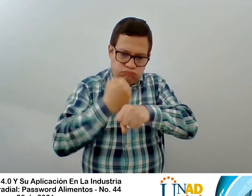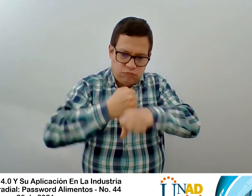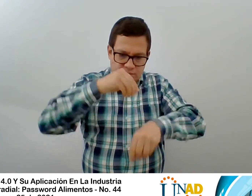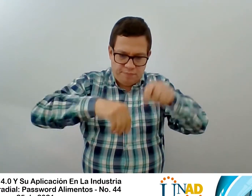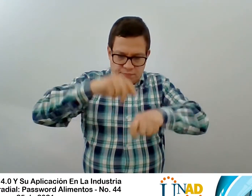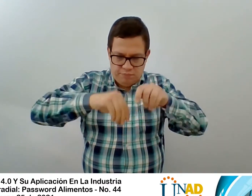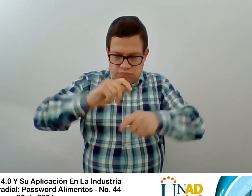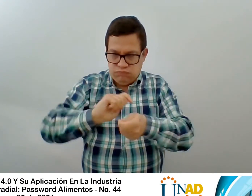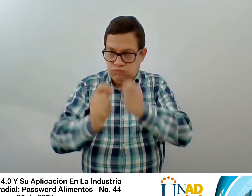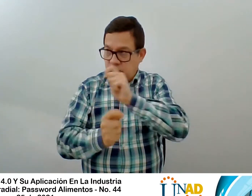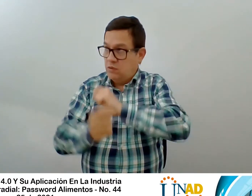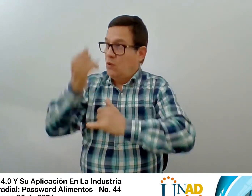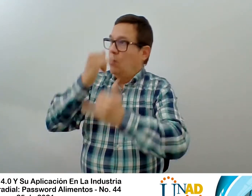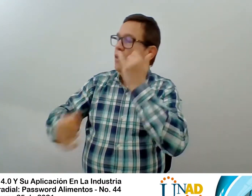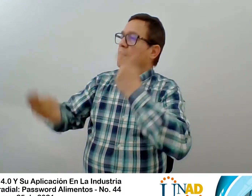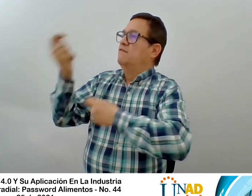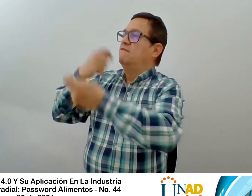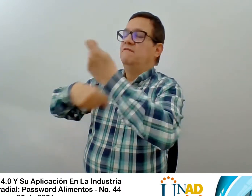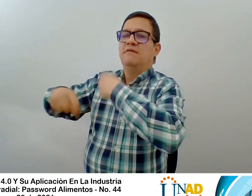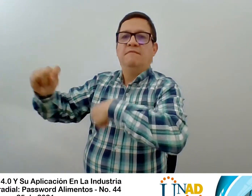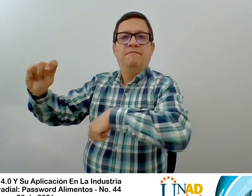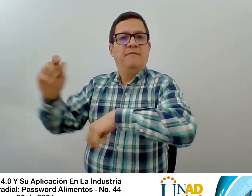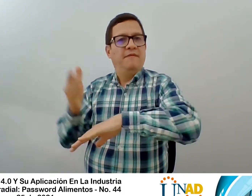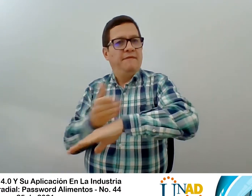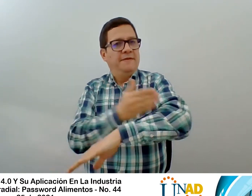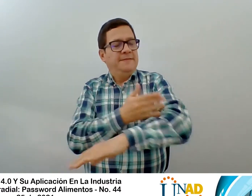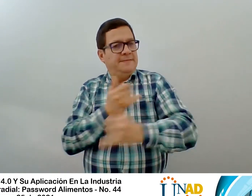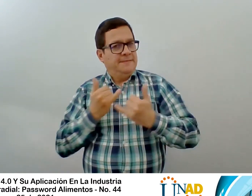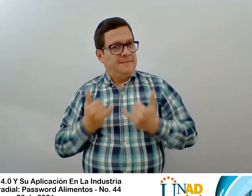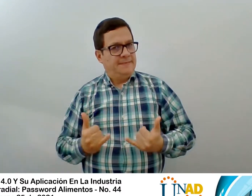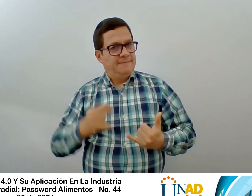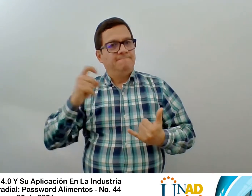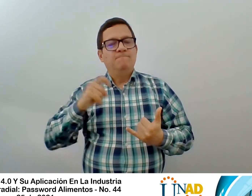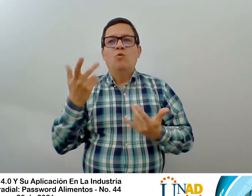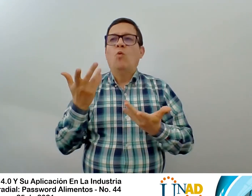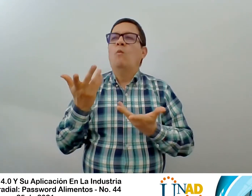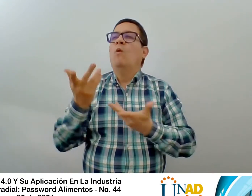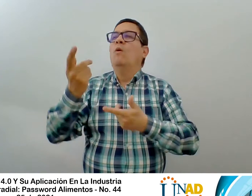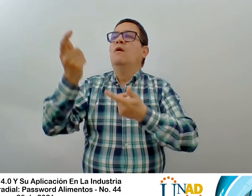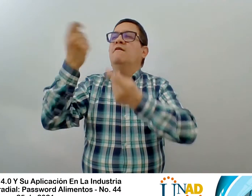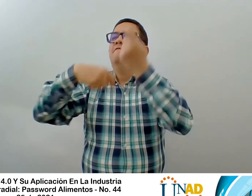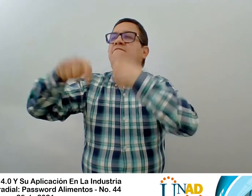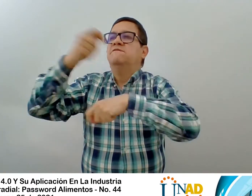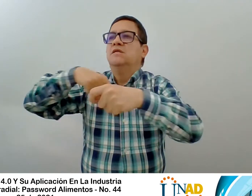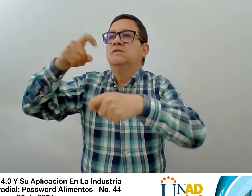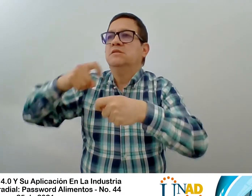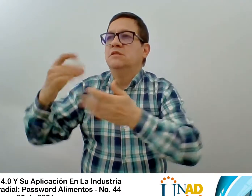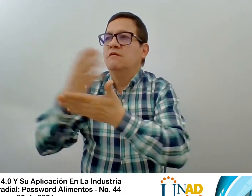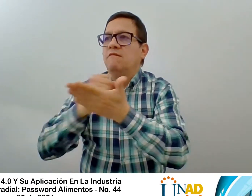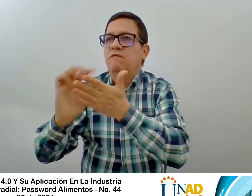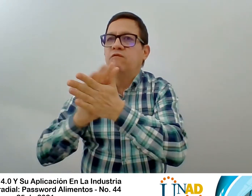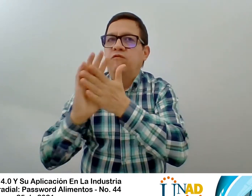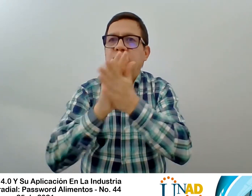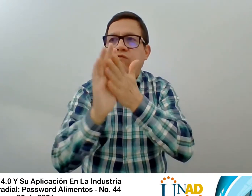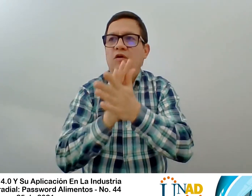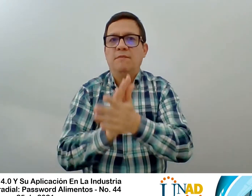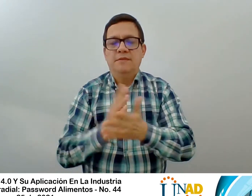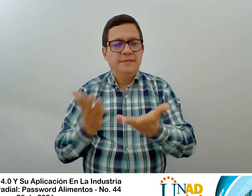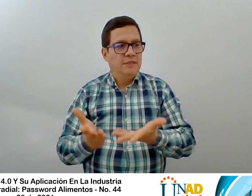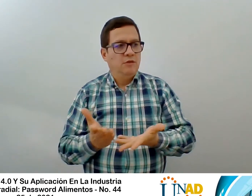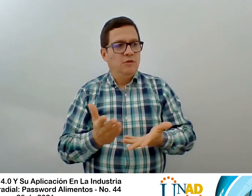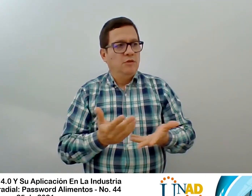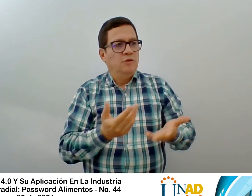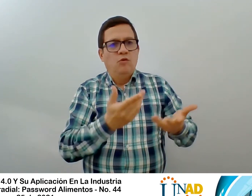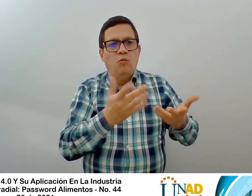más importantes son la predicción de los mercados, la predicción de las necesidades del consumidor con base en información